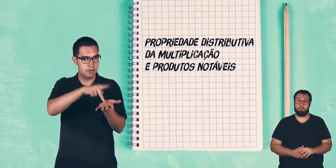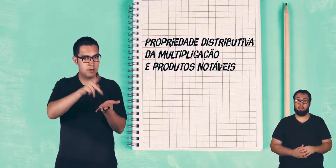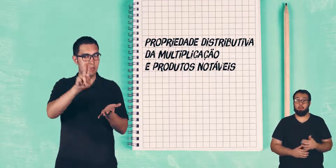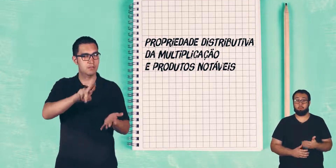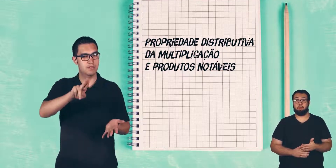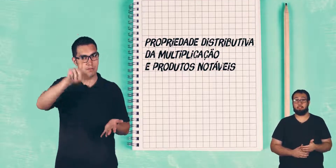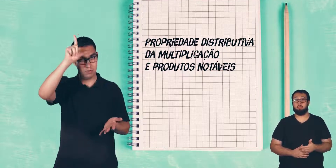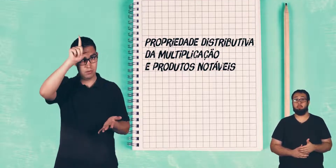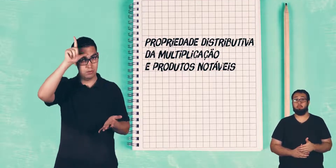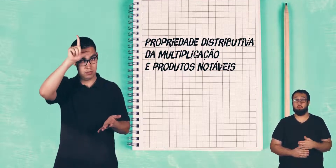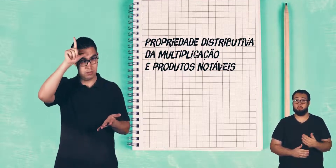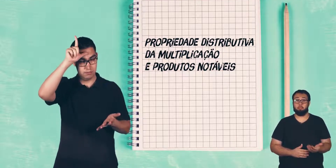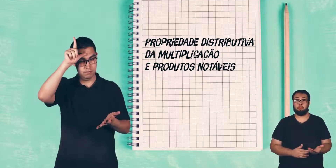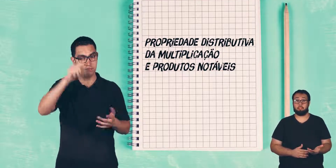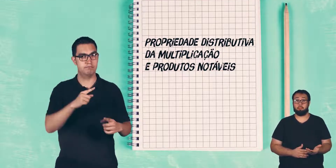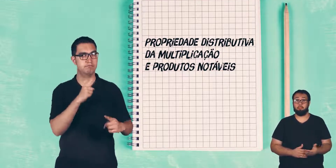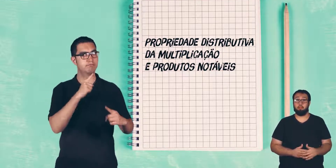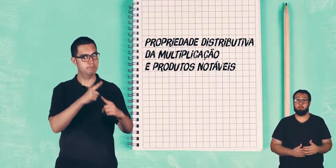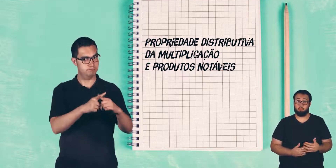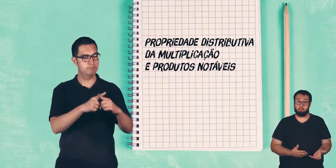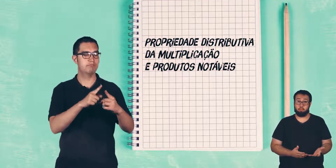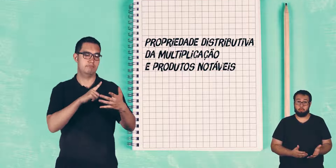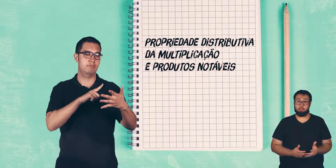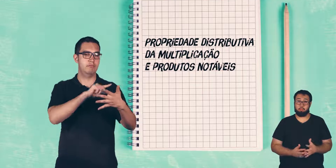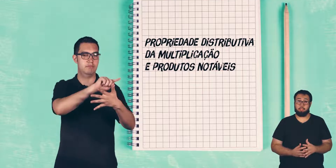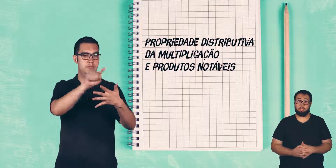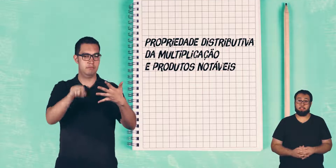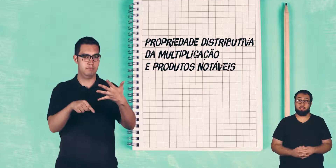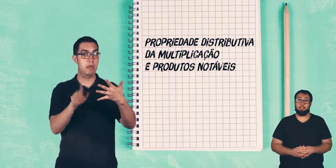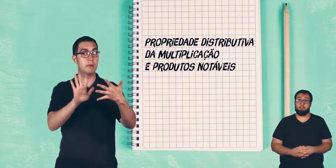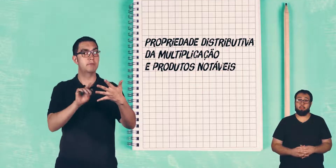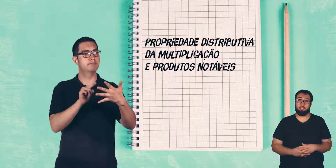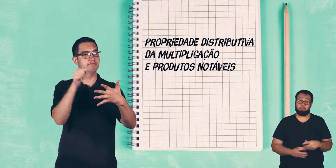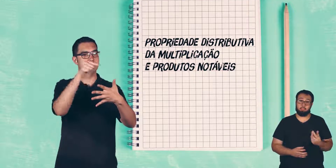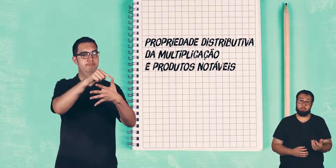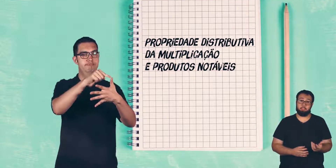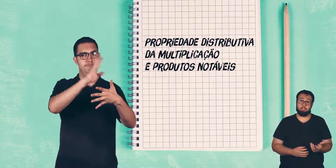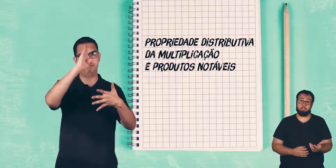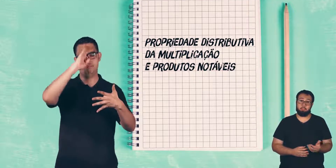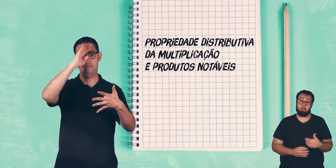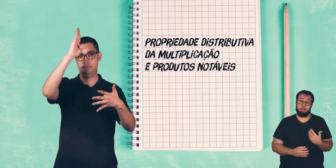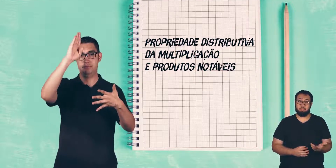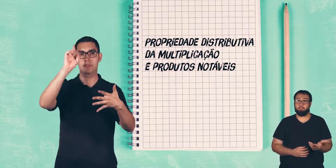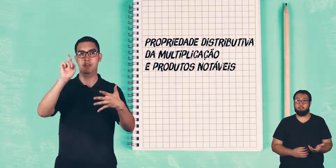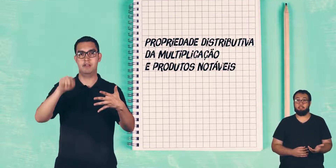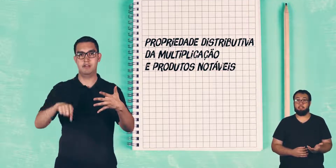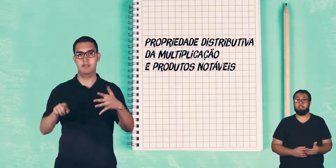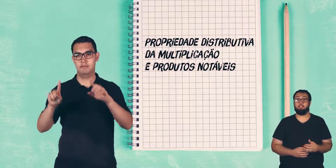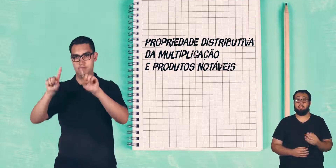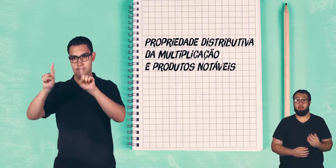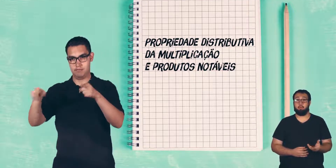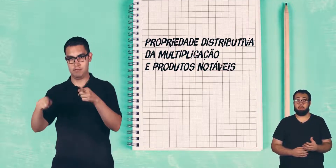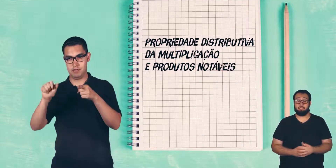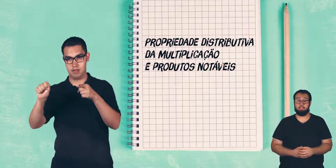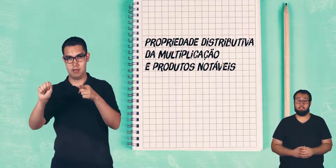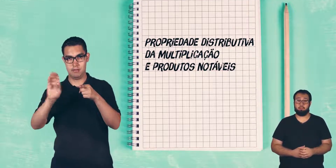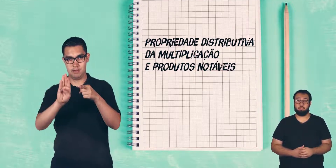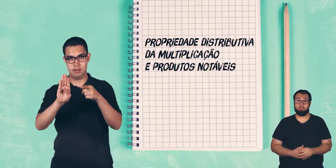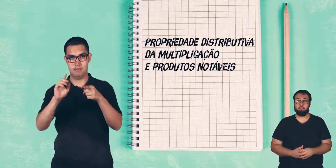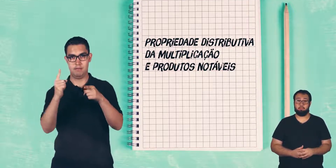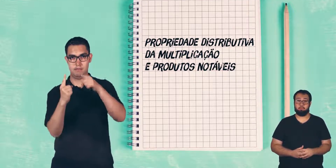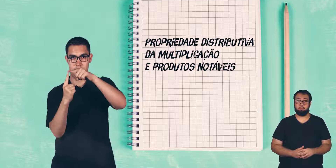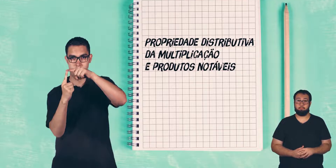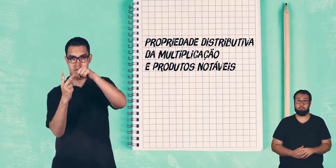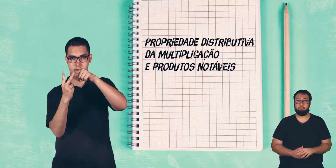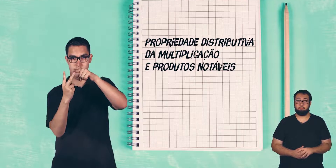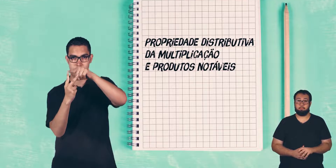matemática. A multiplicação, como toda operação, possui algumas propriedades, e uma das mais importantes, se não a mais importante, é a propriedade